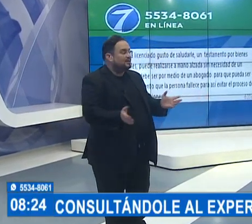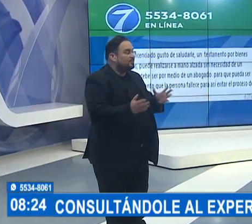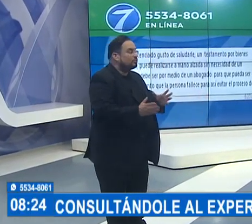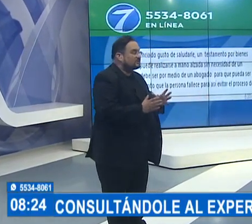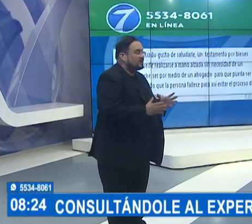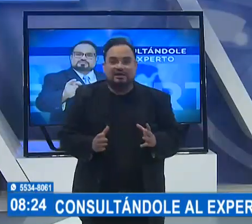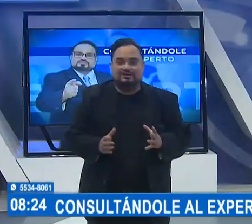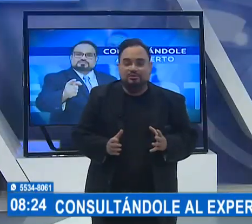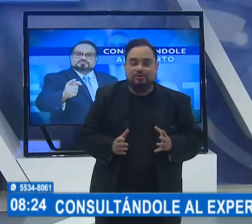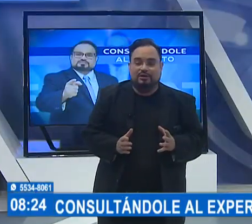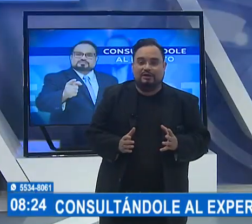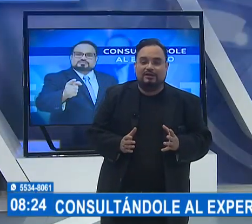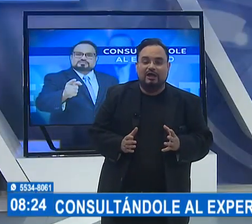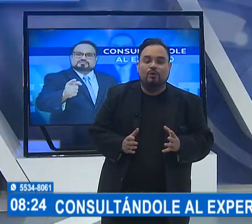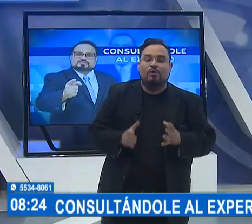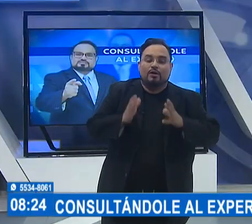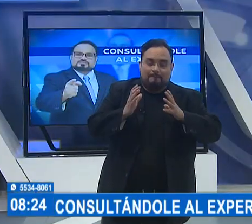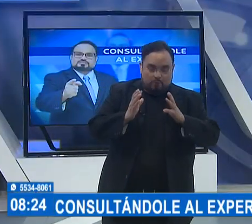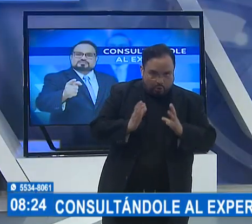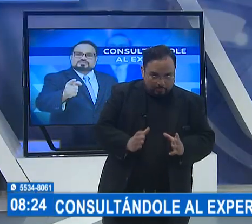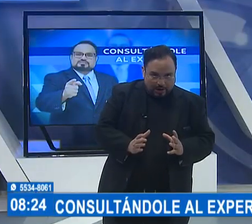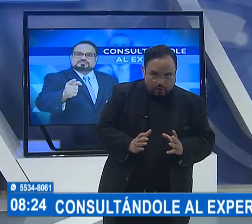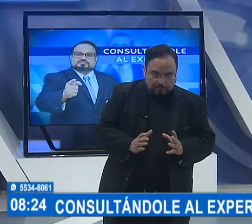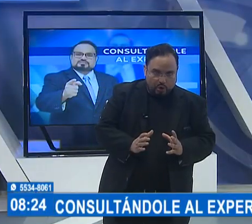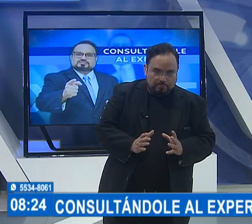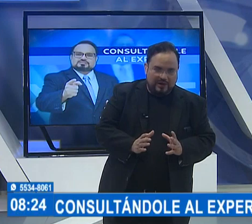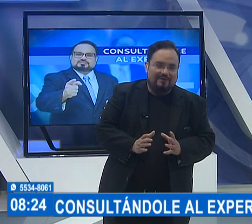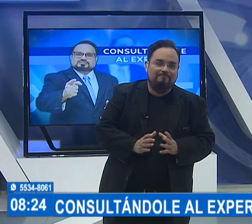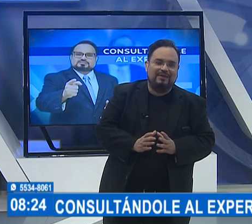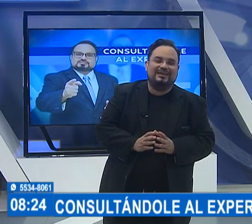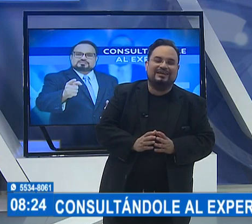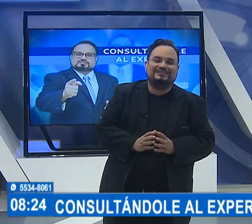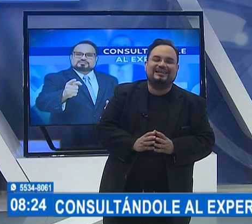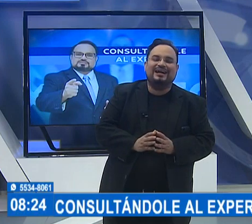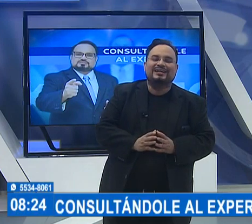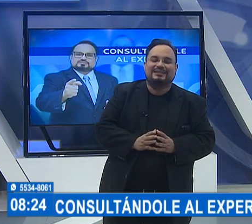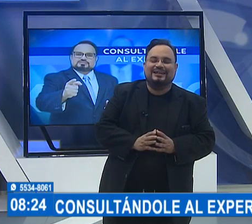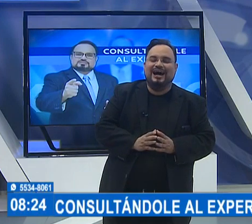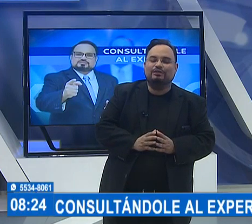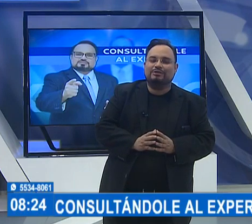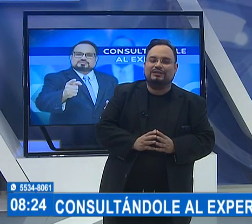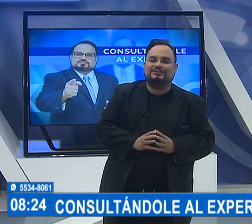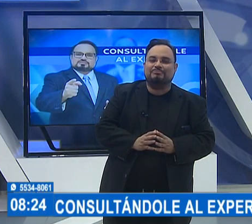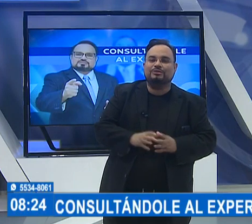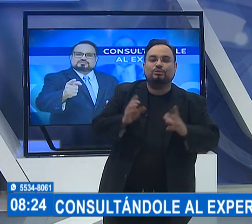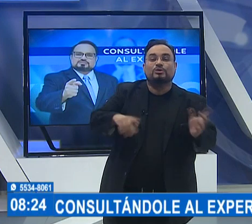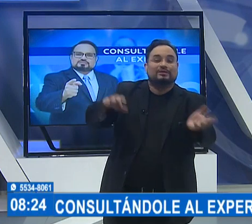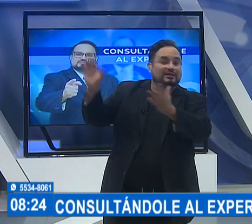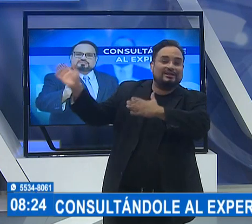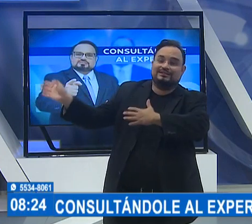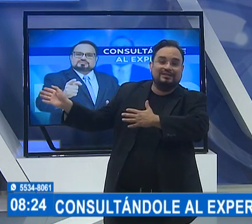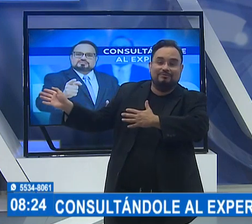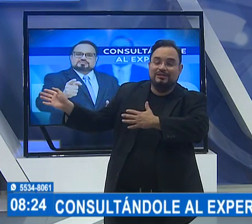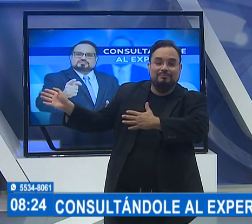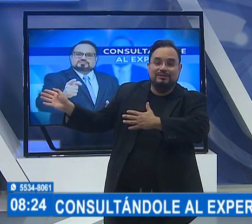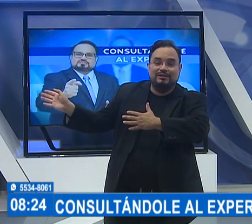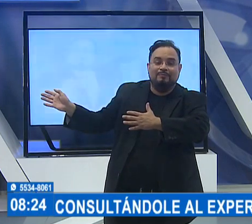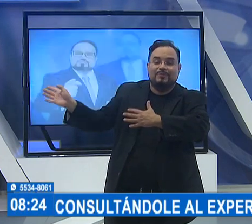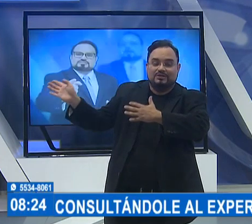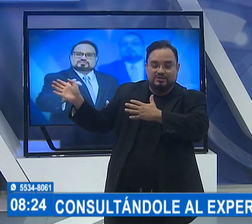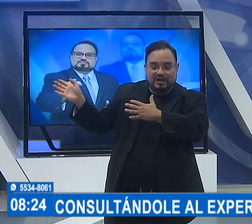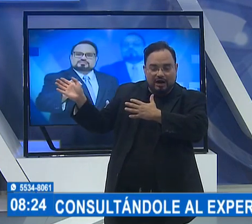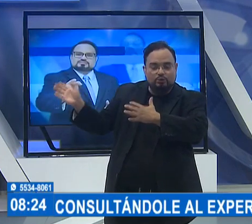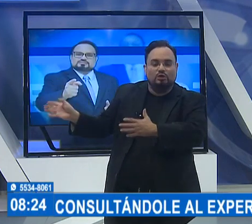ese testamento así haya sido redactado por mano propia de quien está dejando el testamento. Tiene que ser